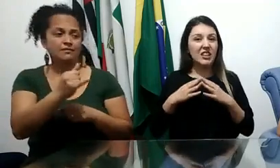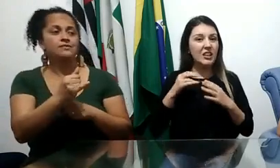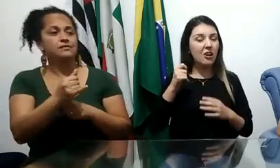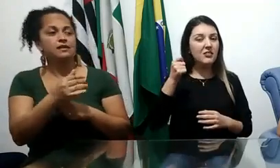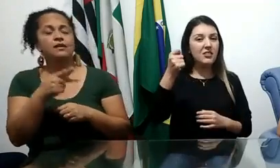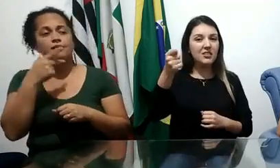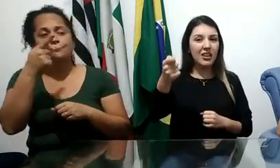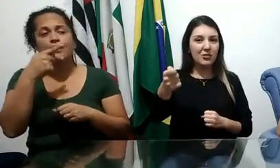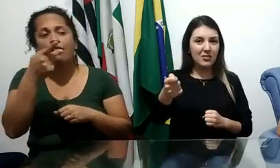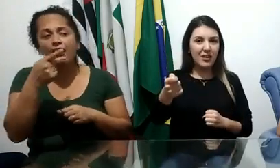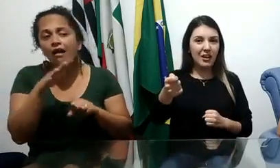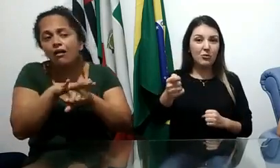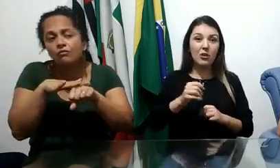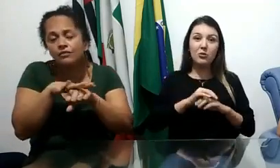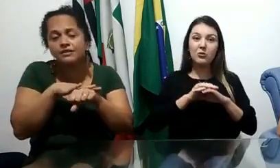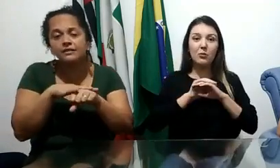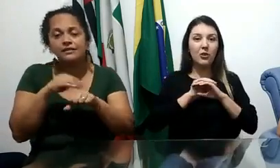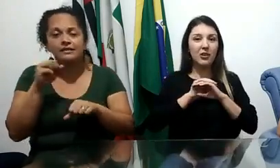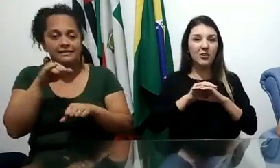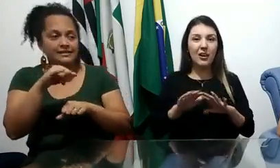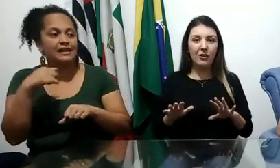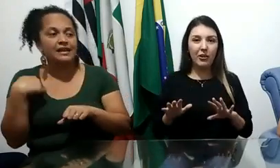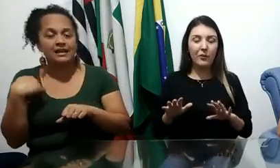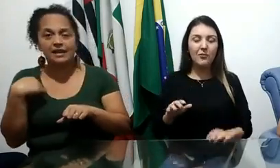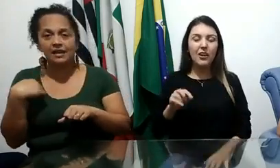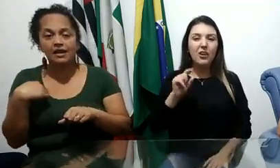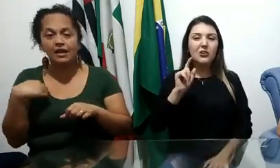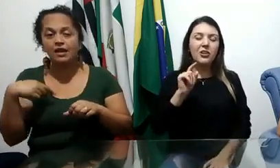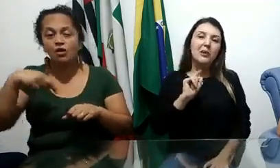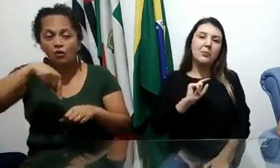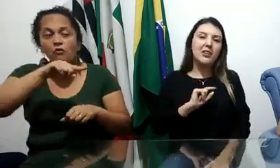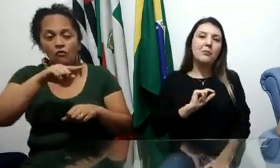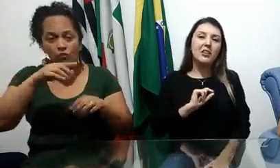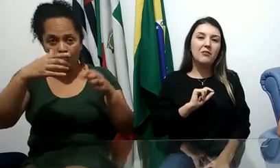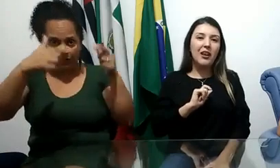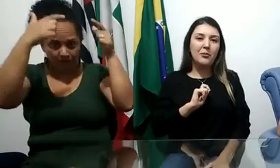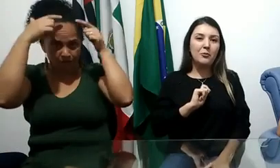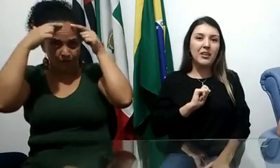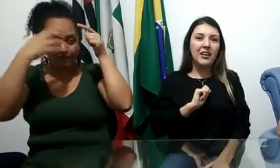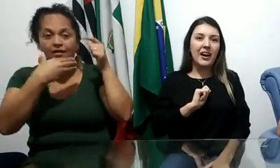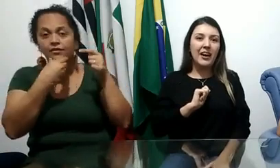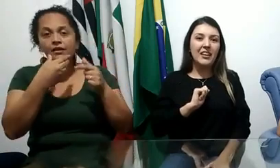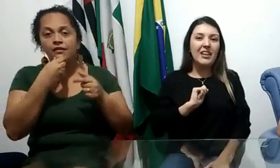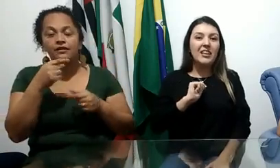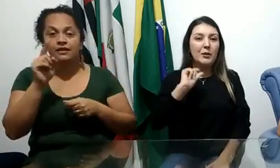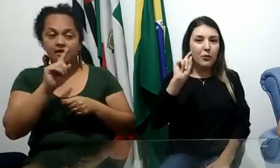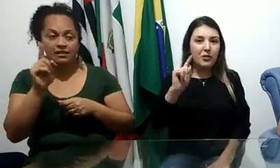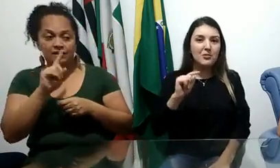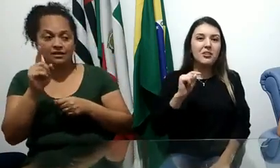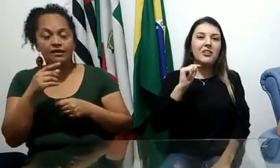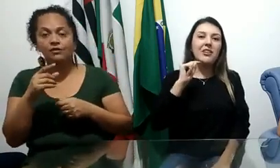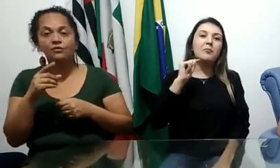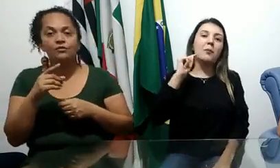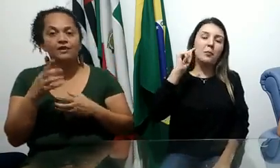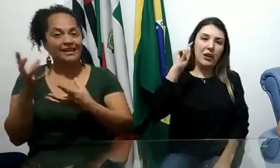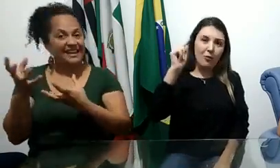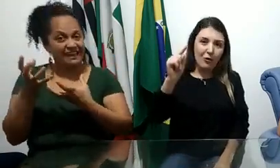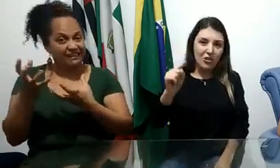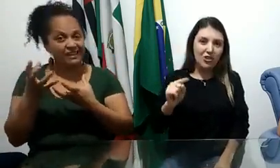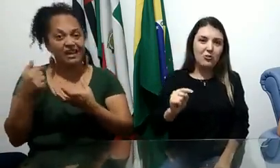e ele não estende o cetro, eu sou morta na hora. Só que depois ela manda falar para Mordecai, depois que